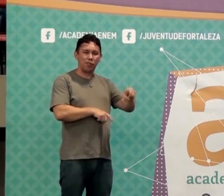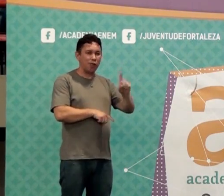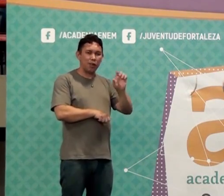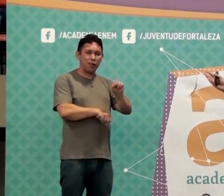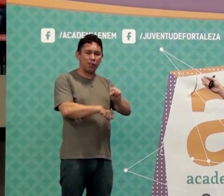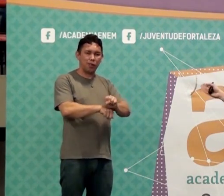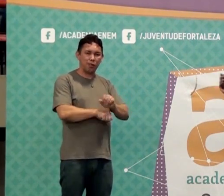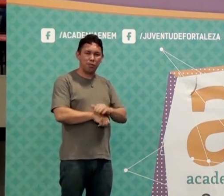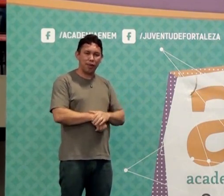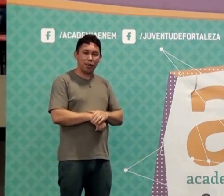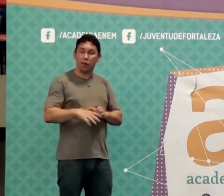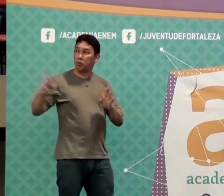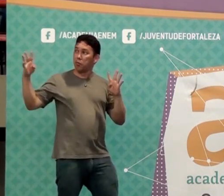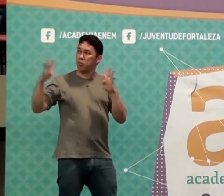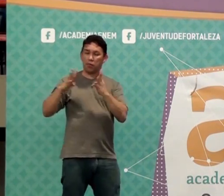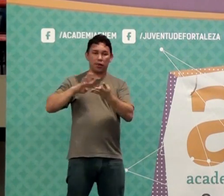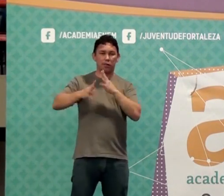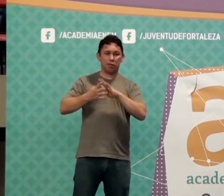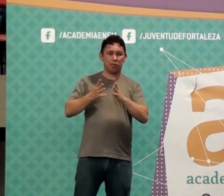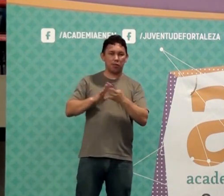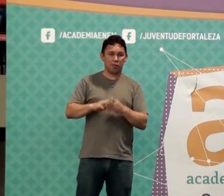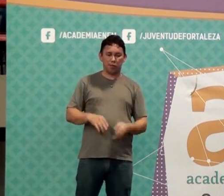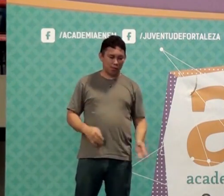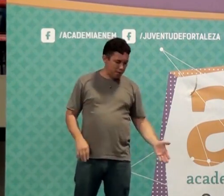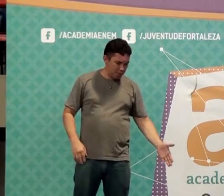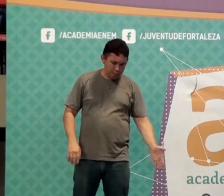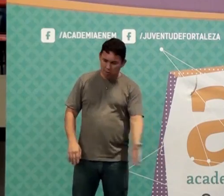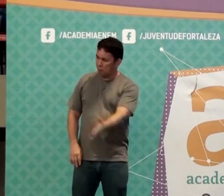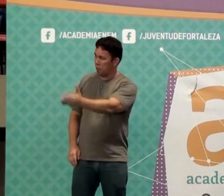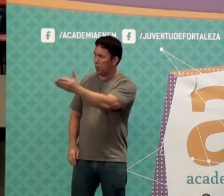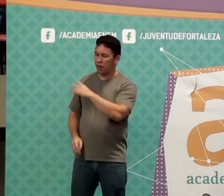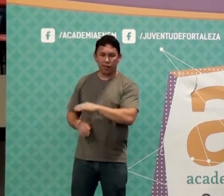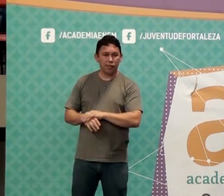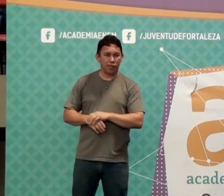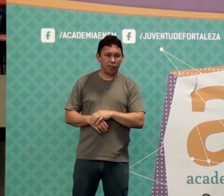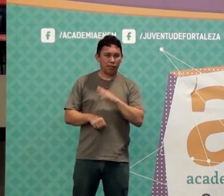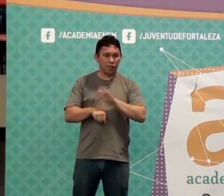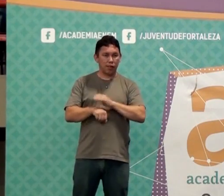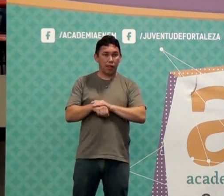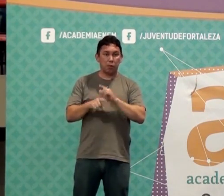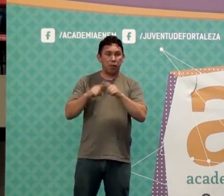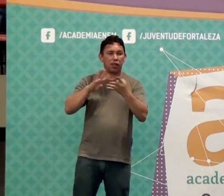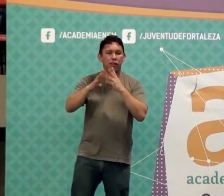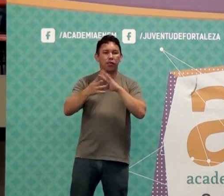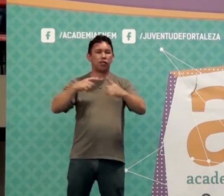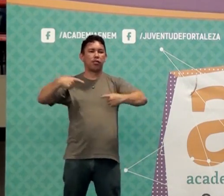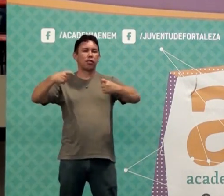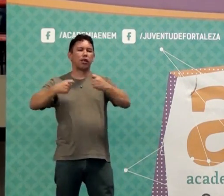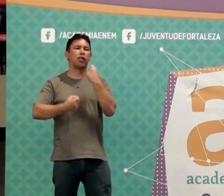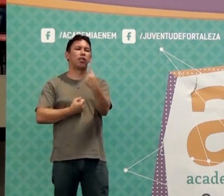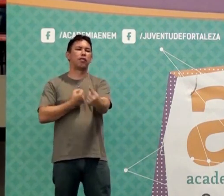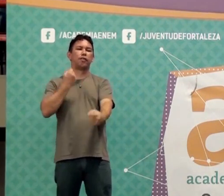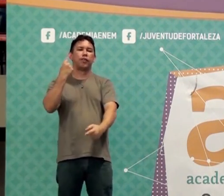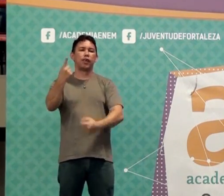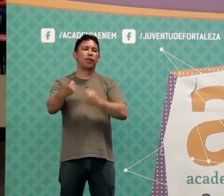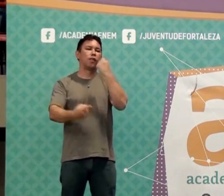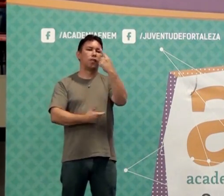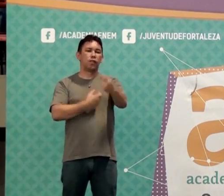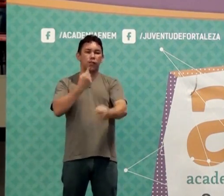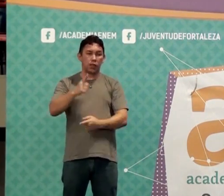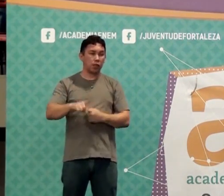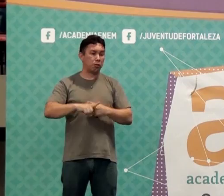Na teoria, todo mundo é vassalo do rei. Qual é a vantagem de tu virar vassalo? Qual foi a vantagem do